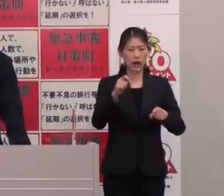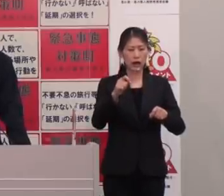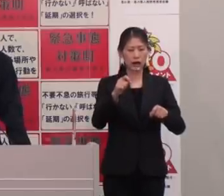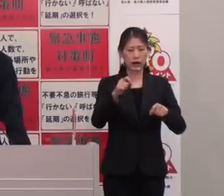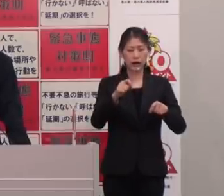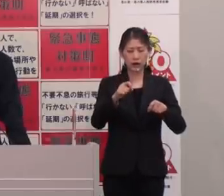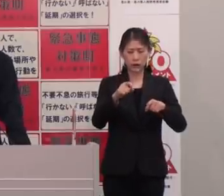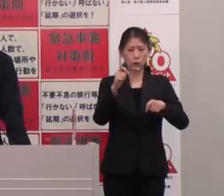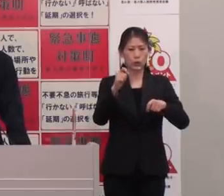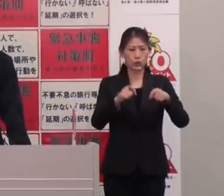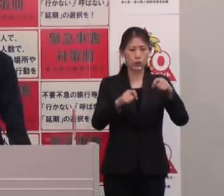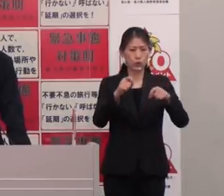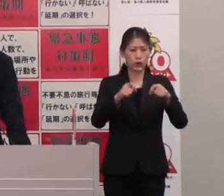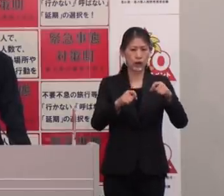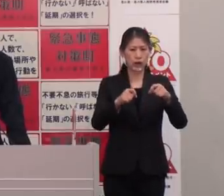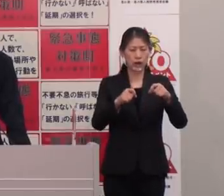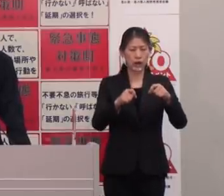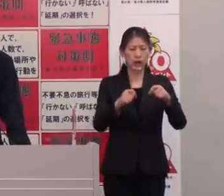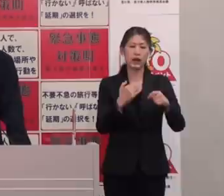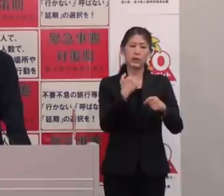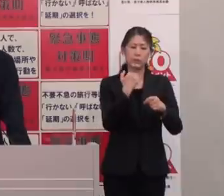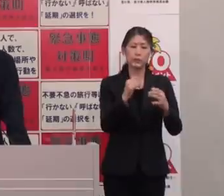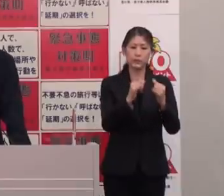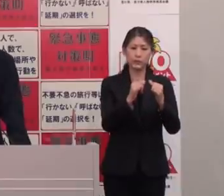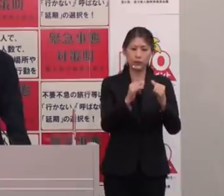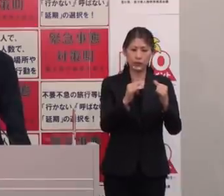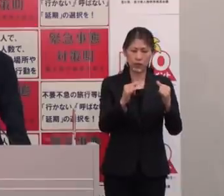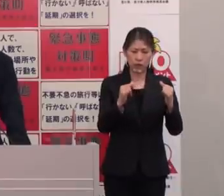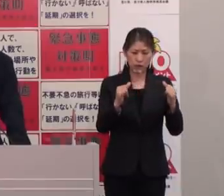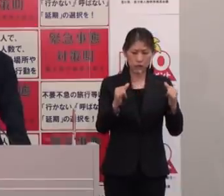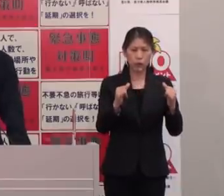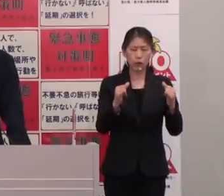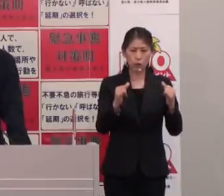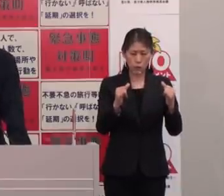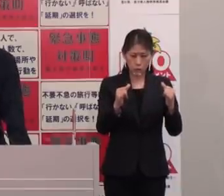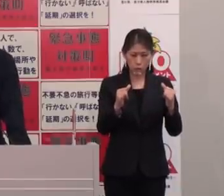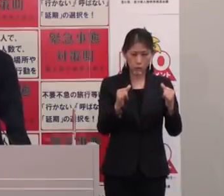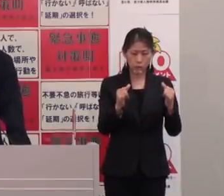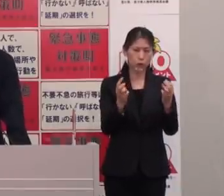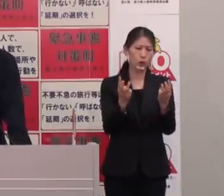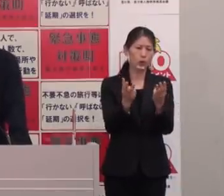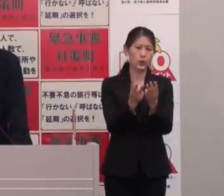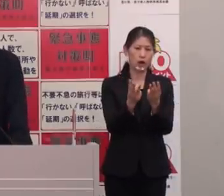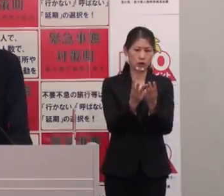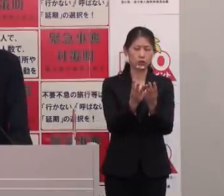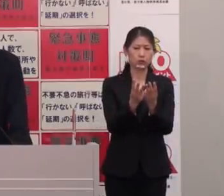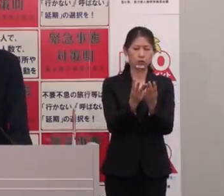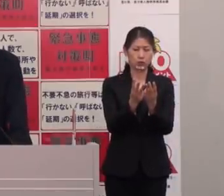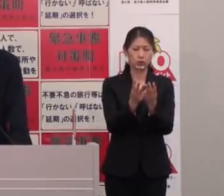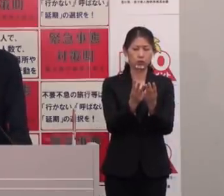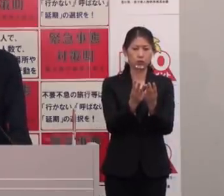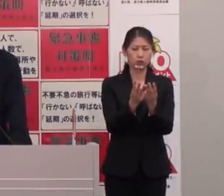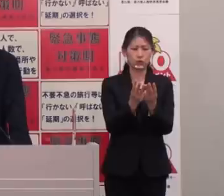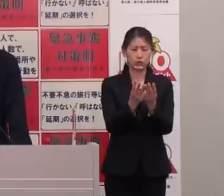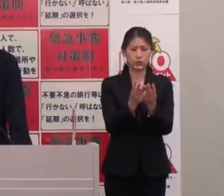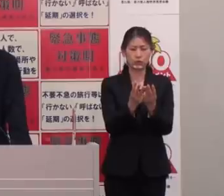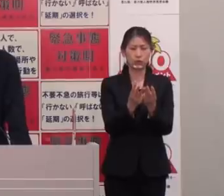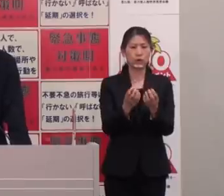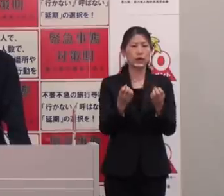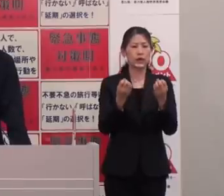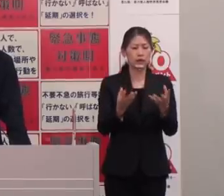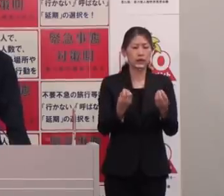って、どれだけ、解消されていくか、逆に新規発生者がどれだ